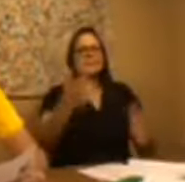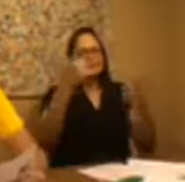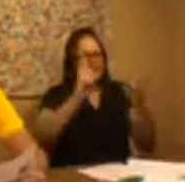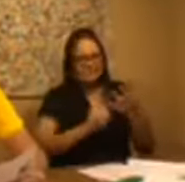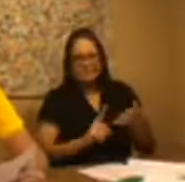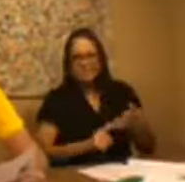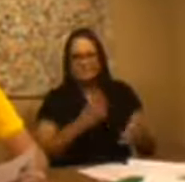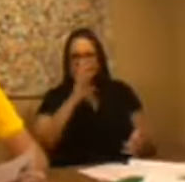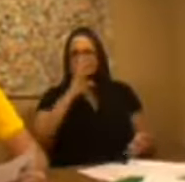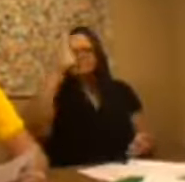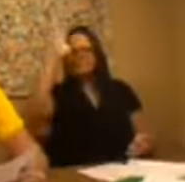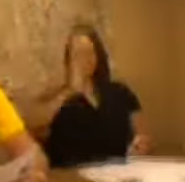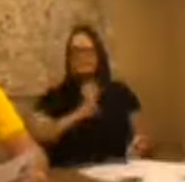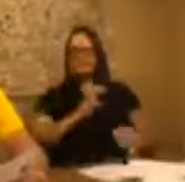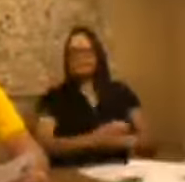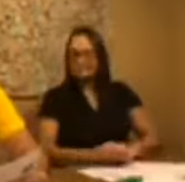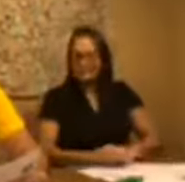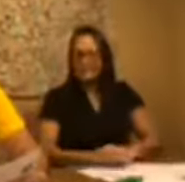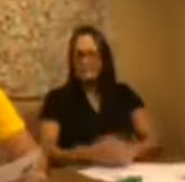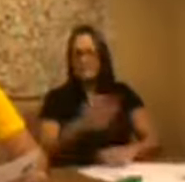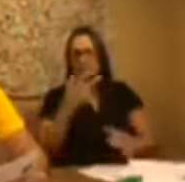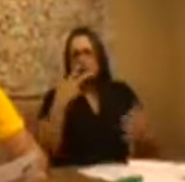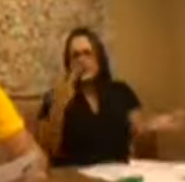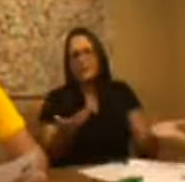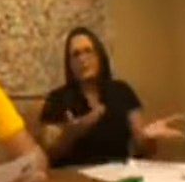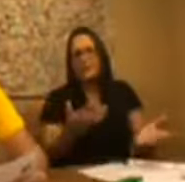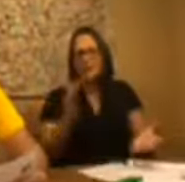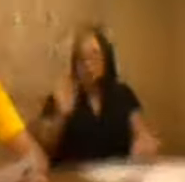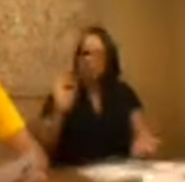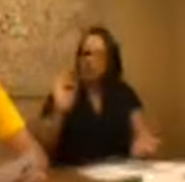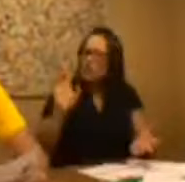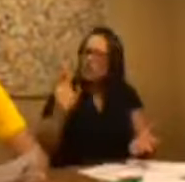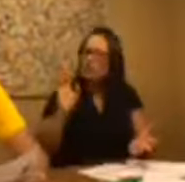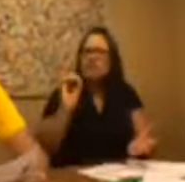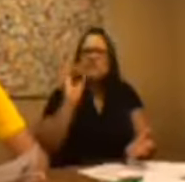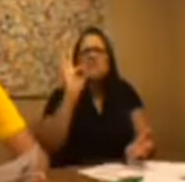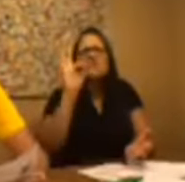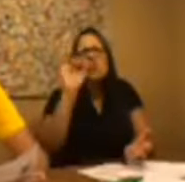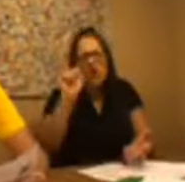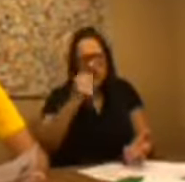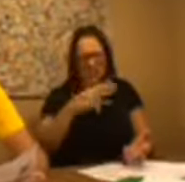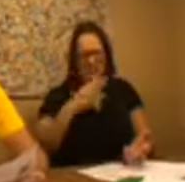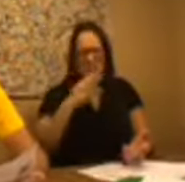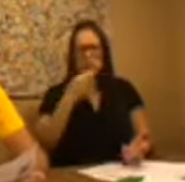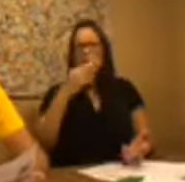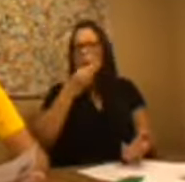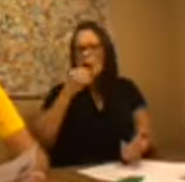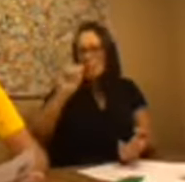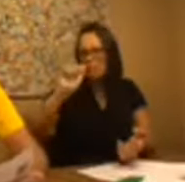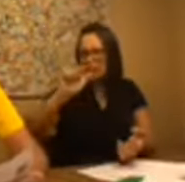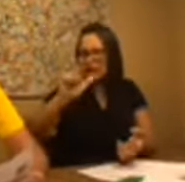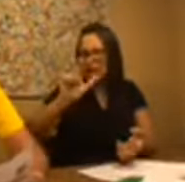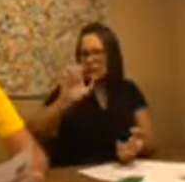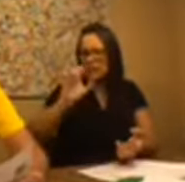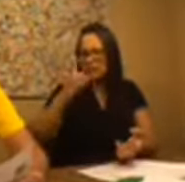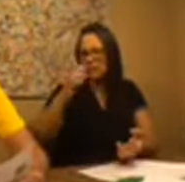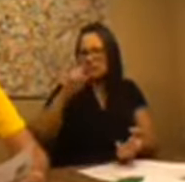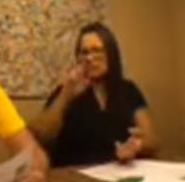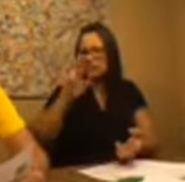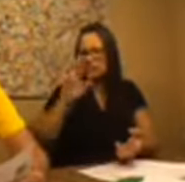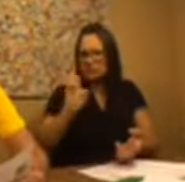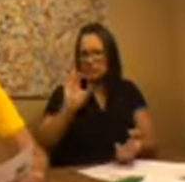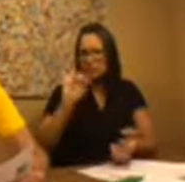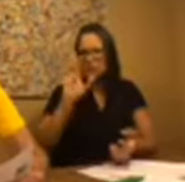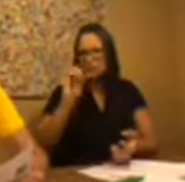frota na na cultura a pelo amor de deus fez um vídeo brincando com ele no passado este ano na galhofa brincando com ele